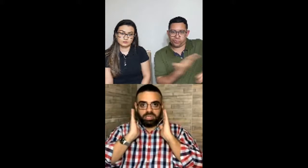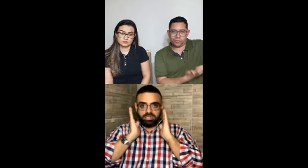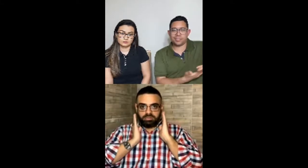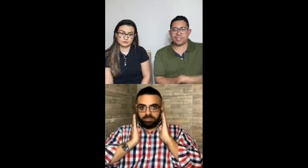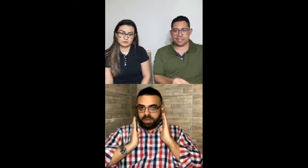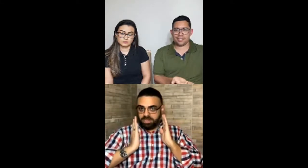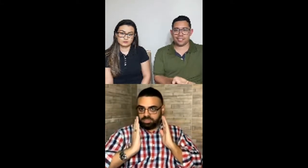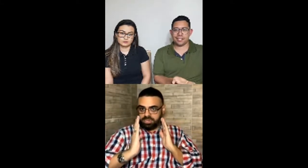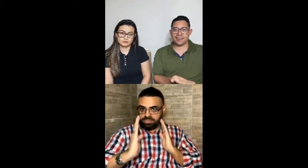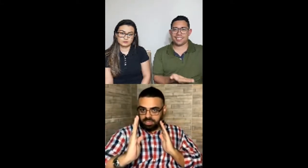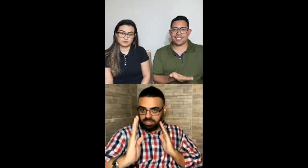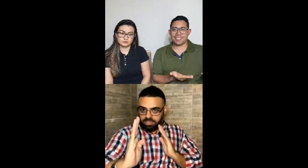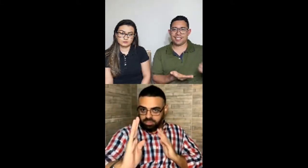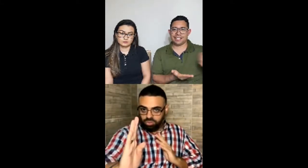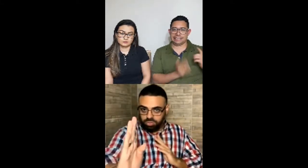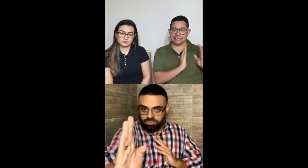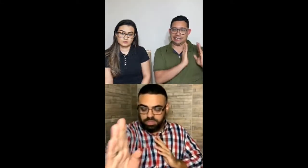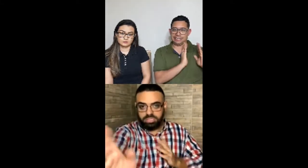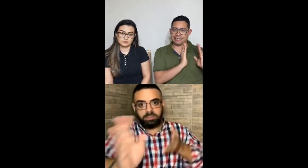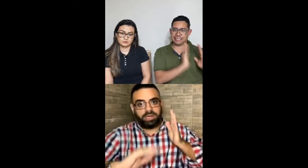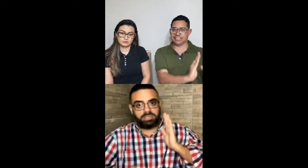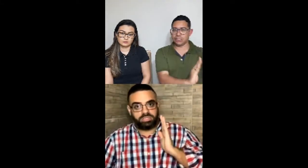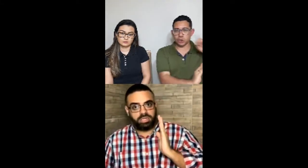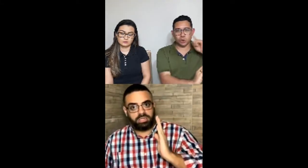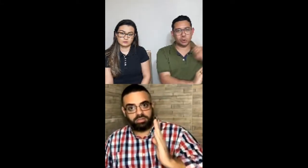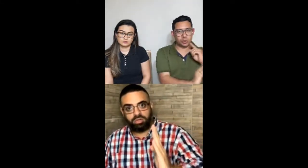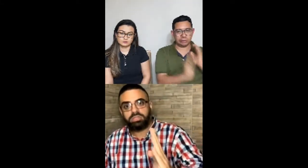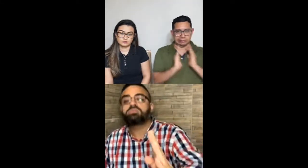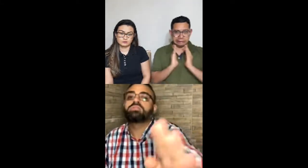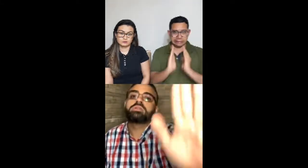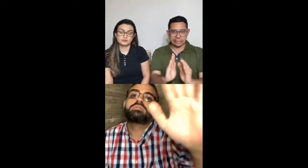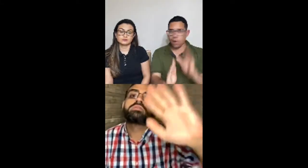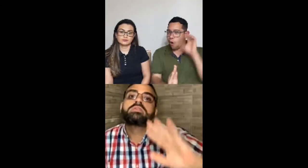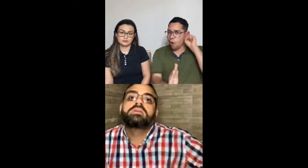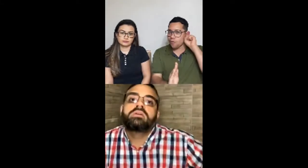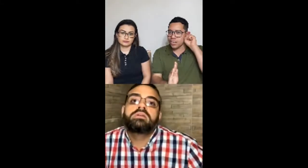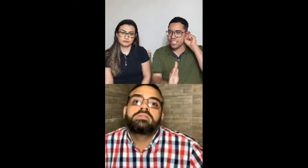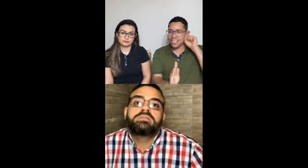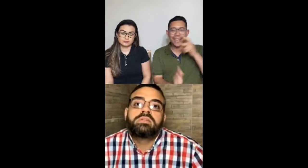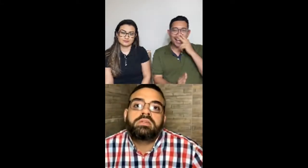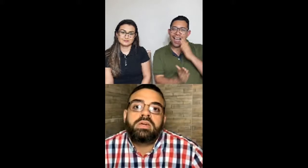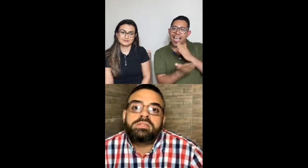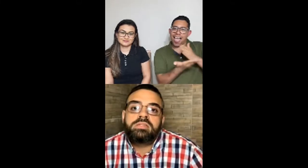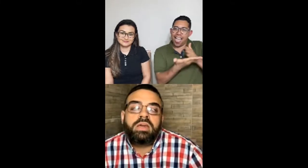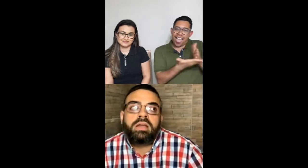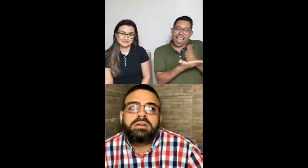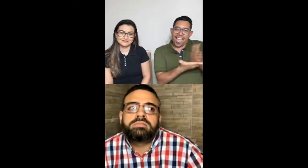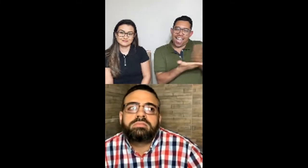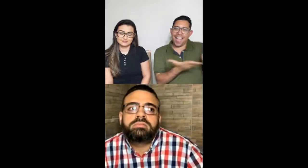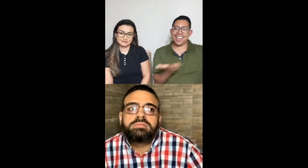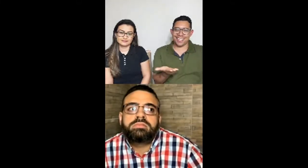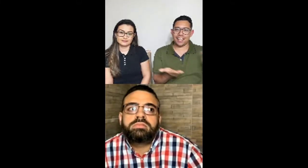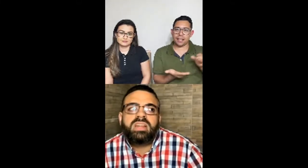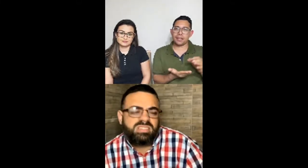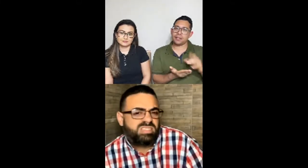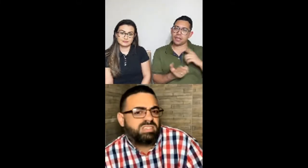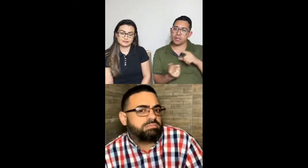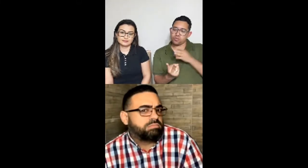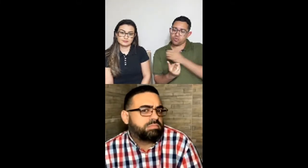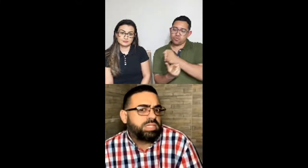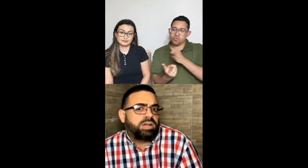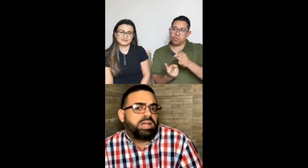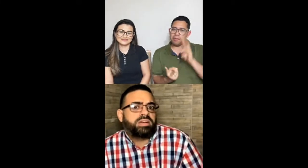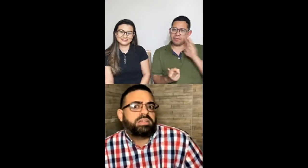realidade ouvinte e a realidade surda. Então era literalmente duas igrejas, uma parte da esquerda que toda ouvinte, a parte da direita toda